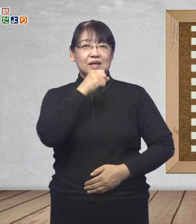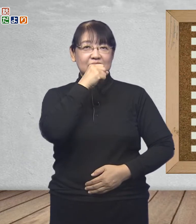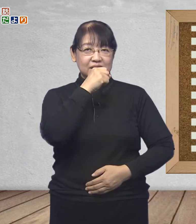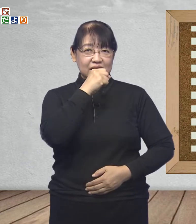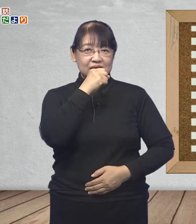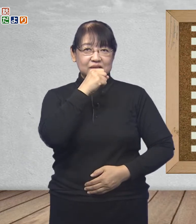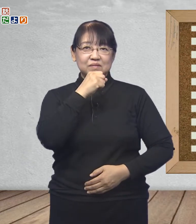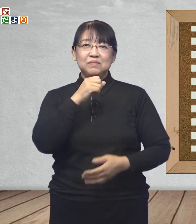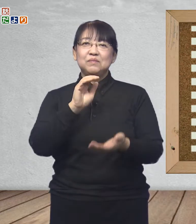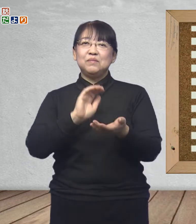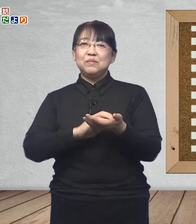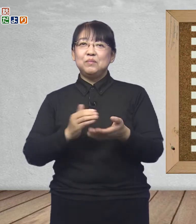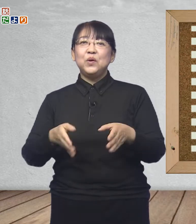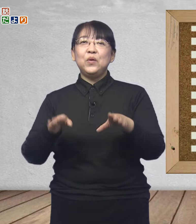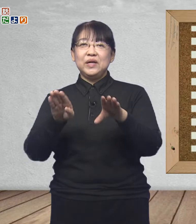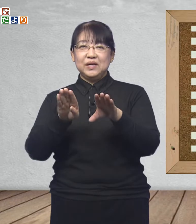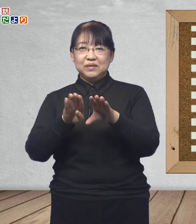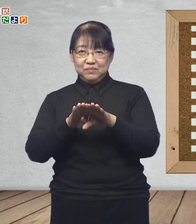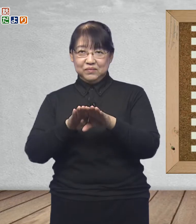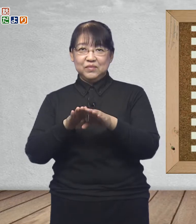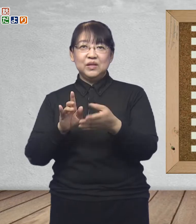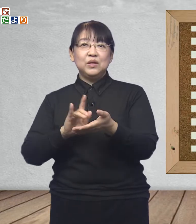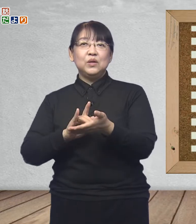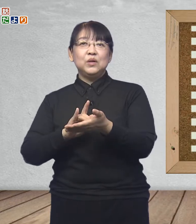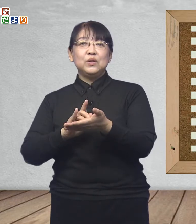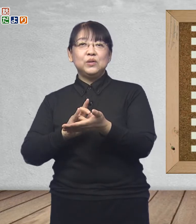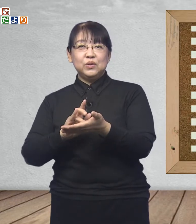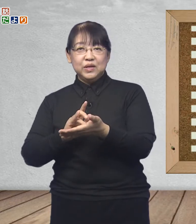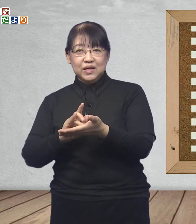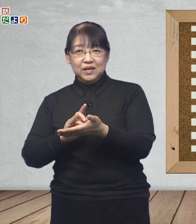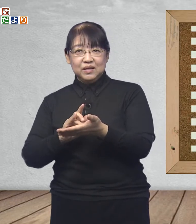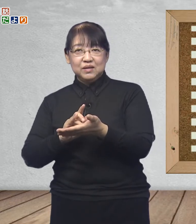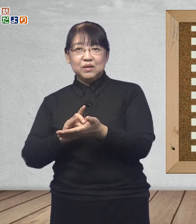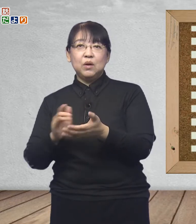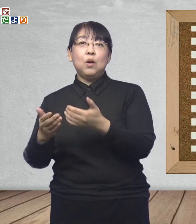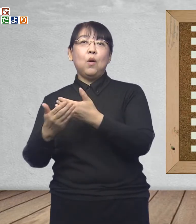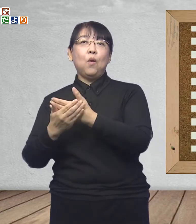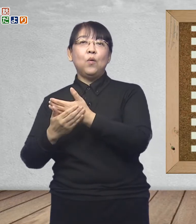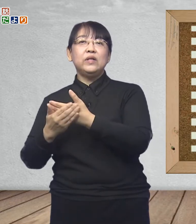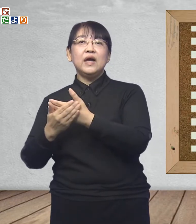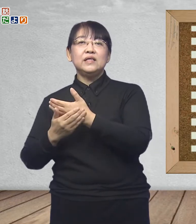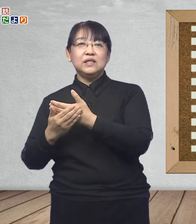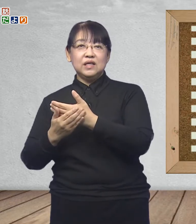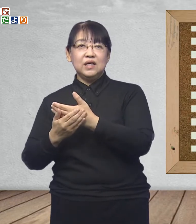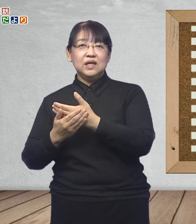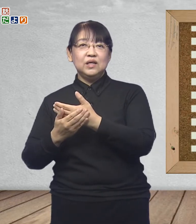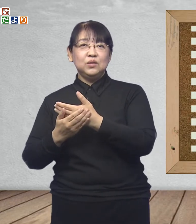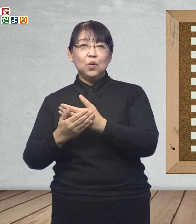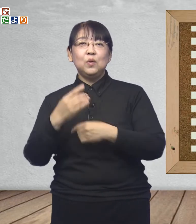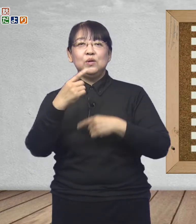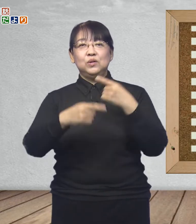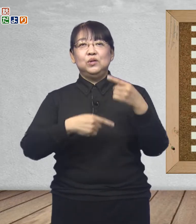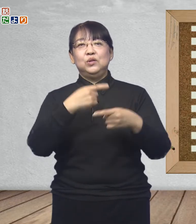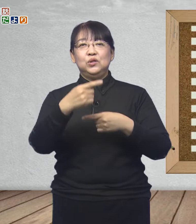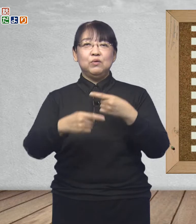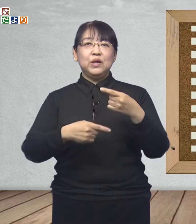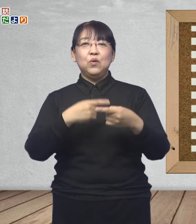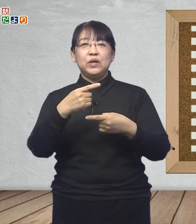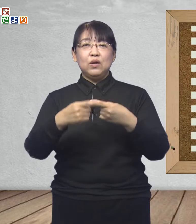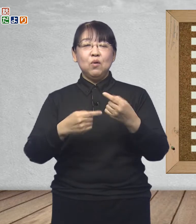風邪、病院、薬、お大事にの手話表現を